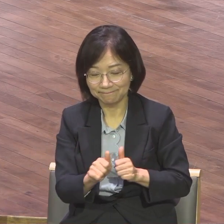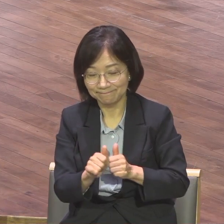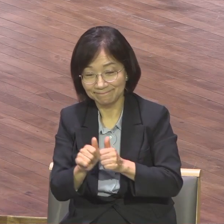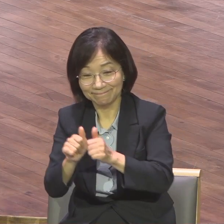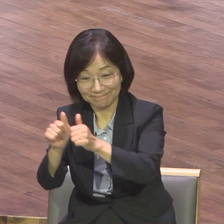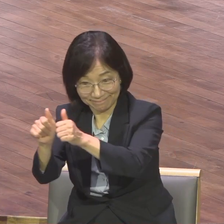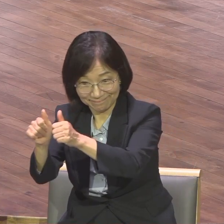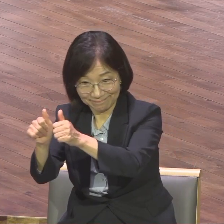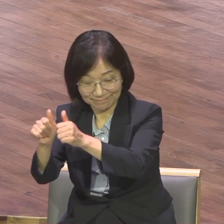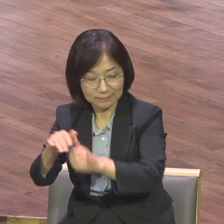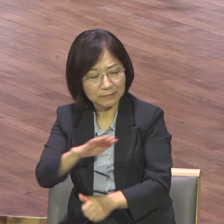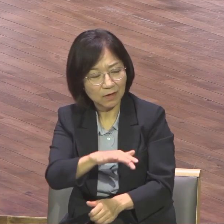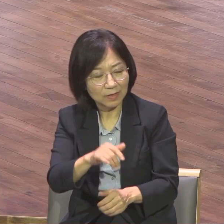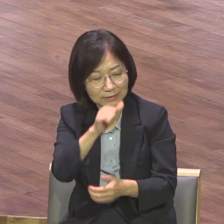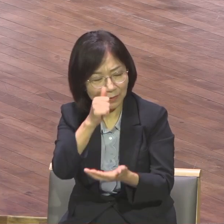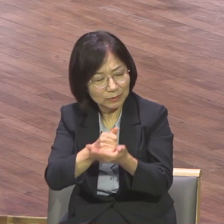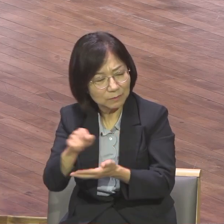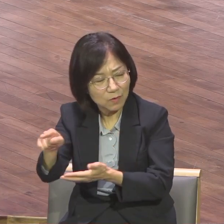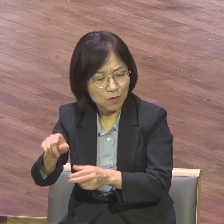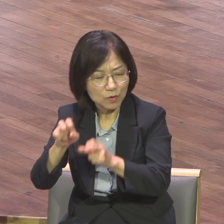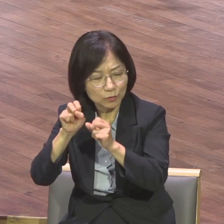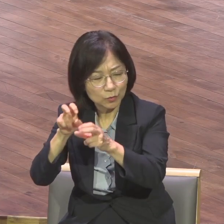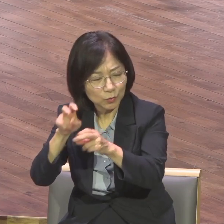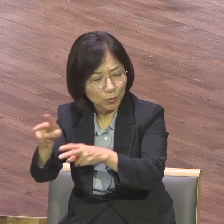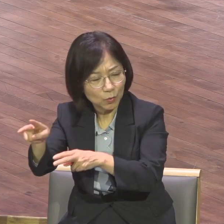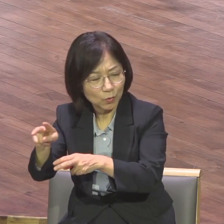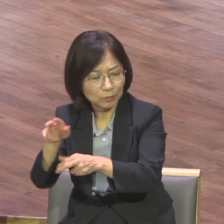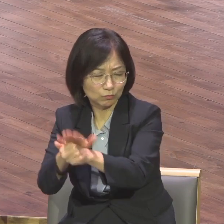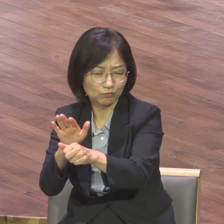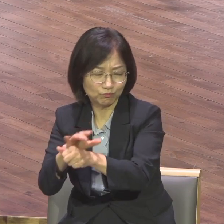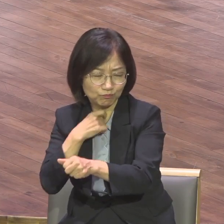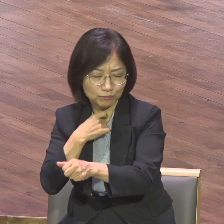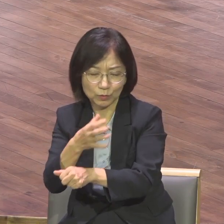얼마 선교비 드리세요. 예 목사님.